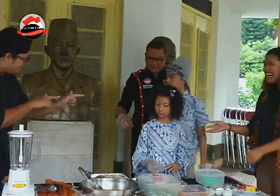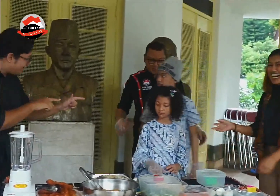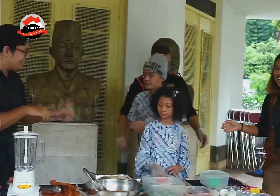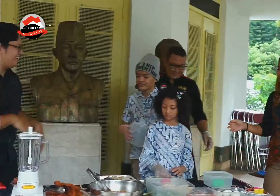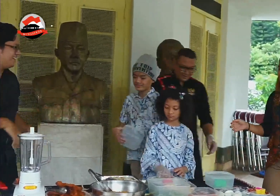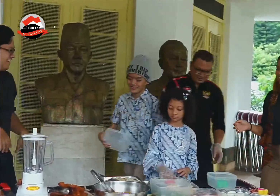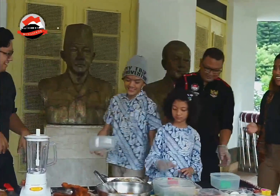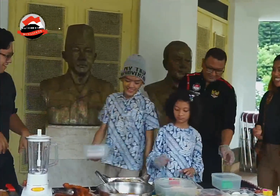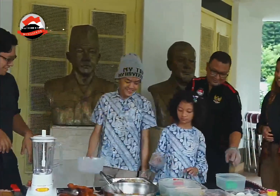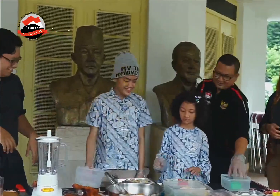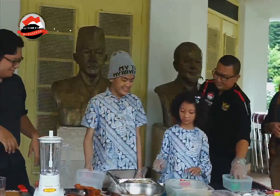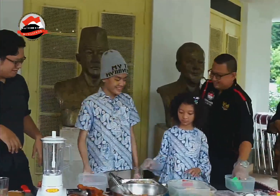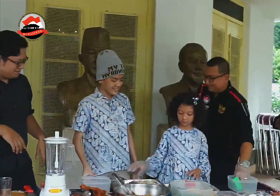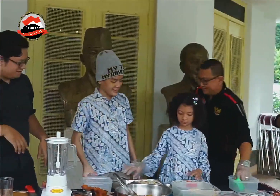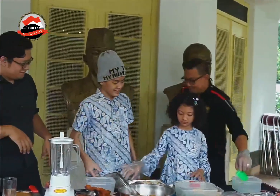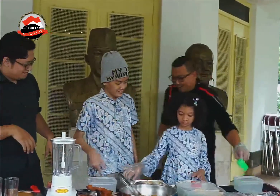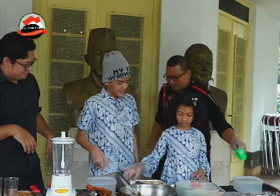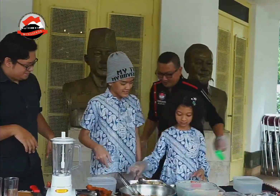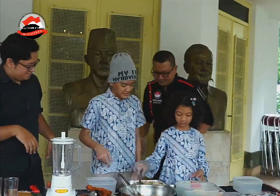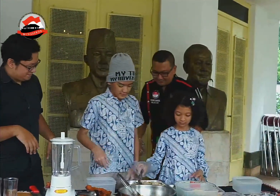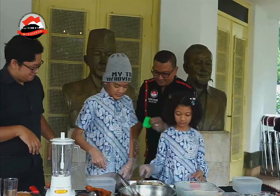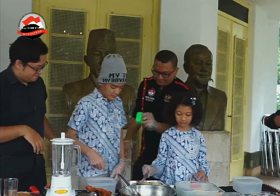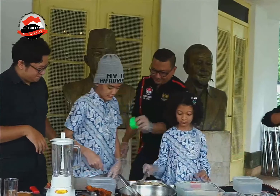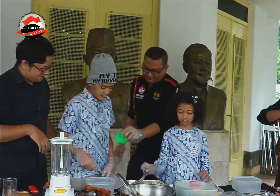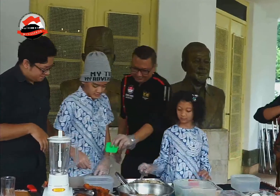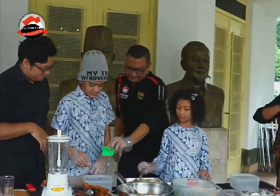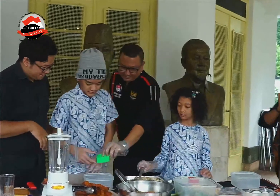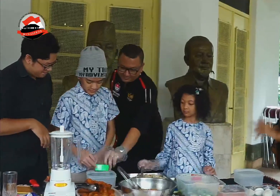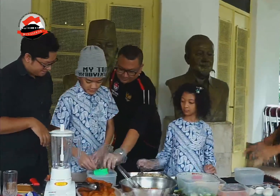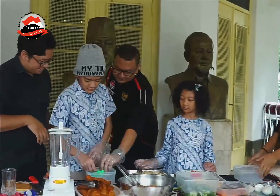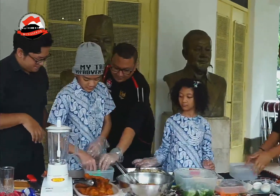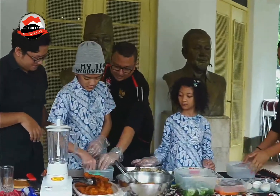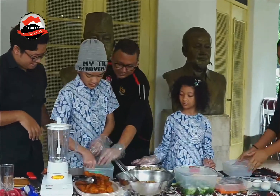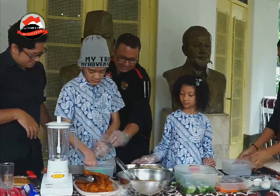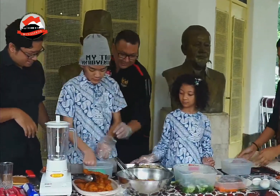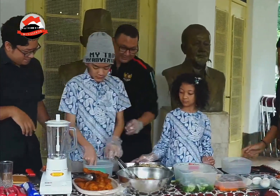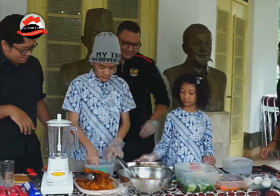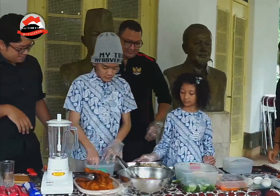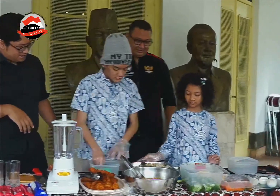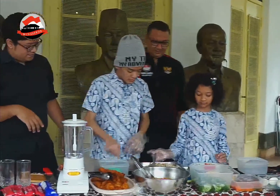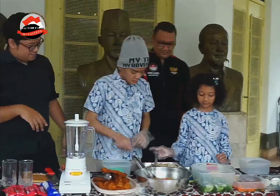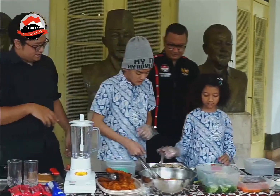cepat. Oke. Yang paling cepat antara nada ini sama Paul. Paul. Ayo, siapa? Paul sini.